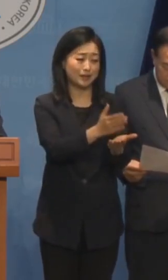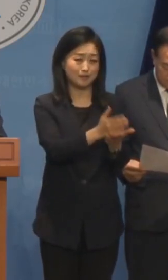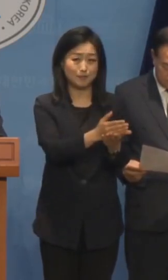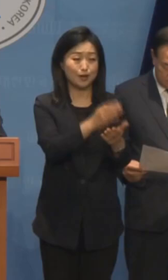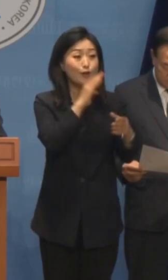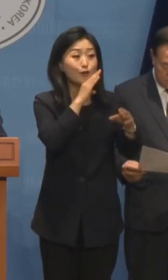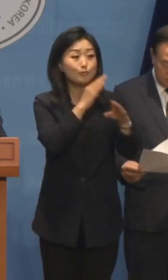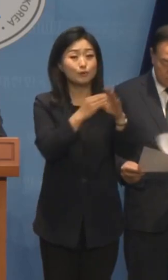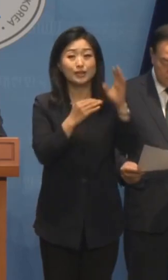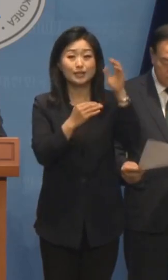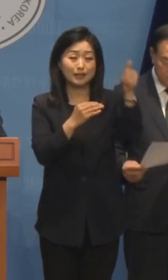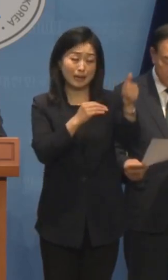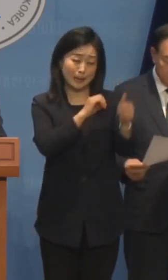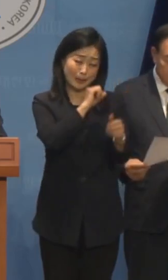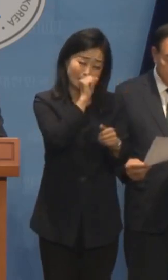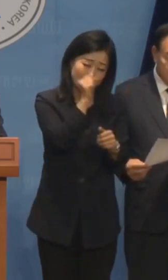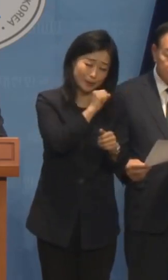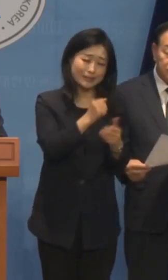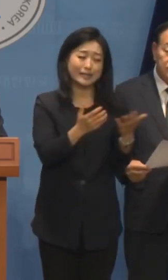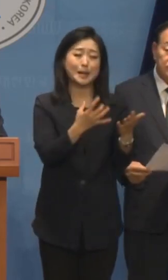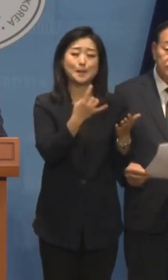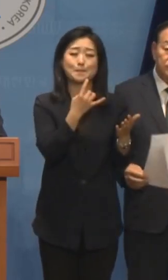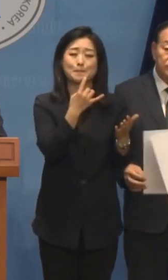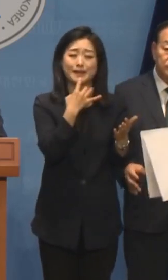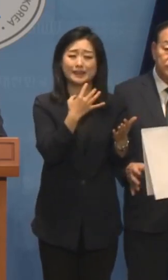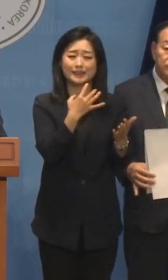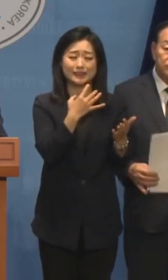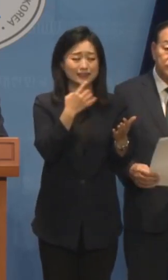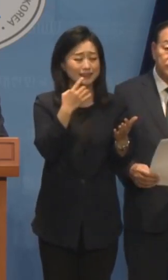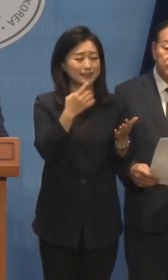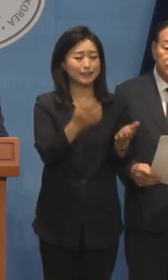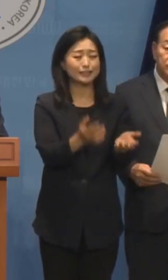웃게 만드는 이적 행위와 다름없습니다.